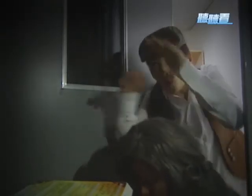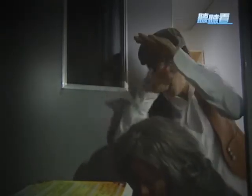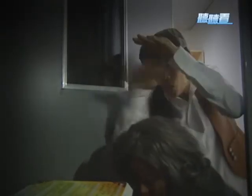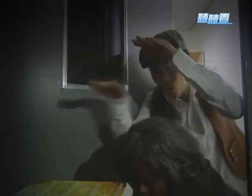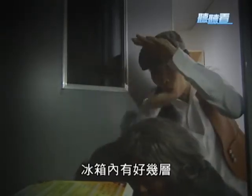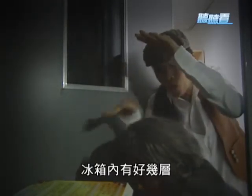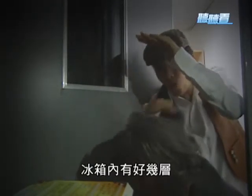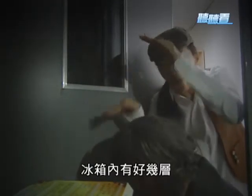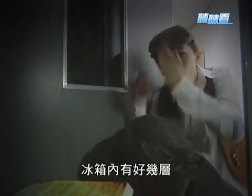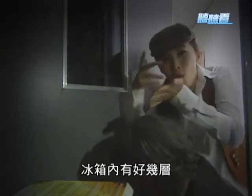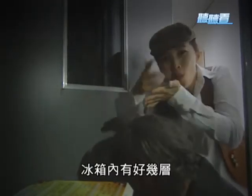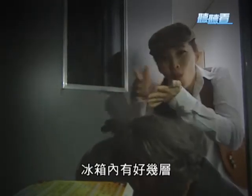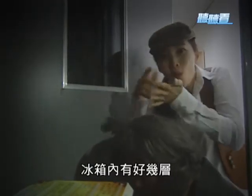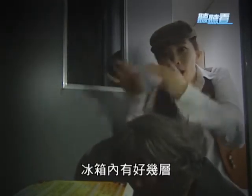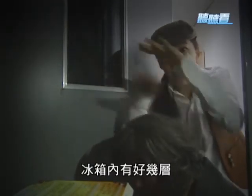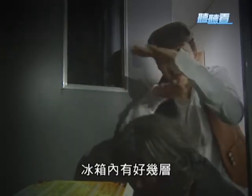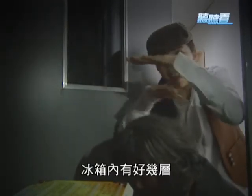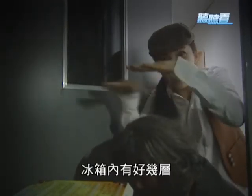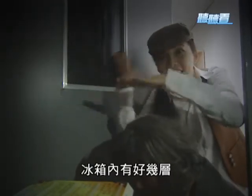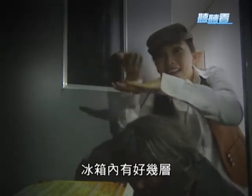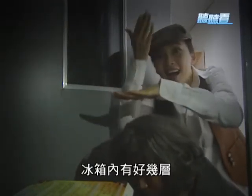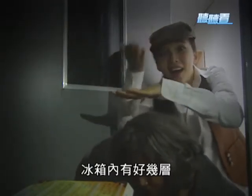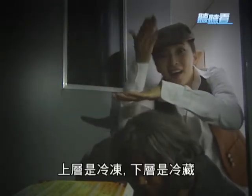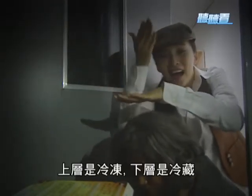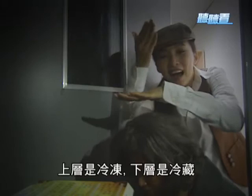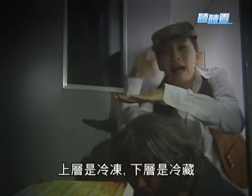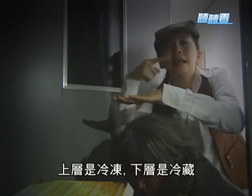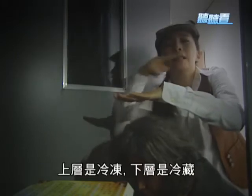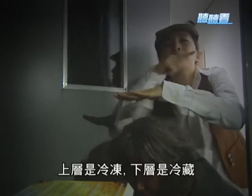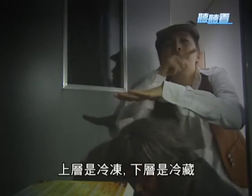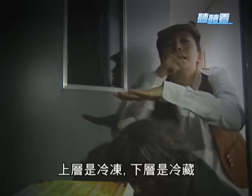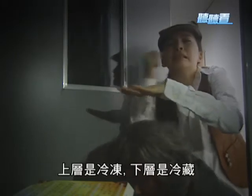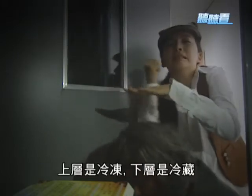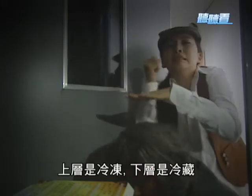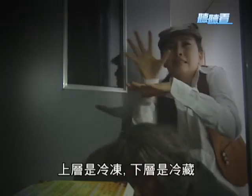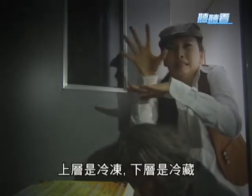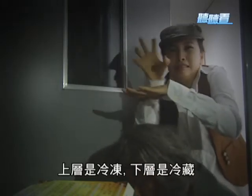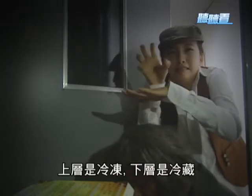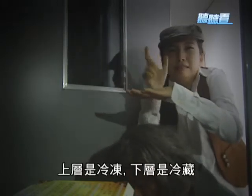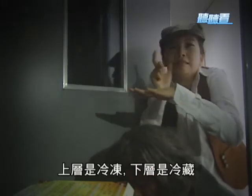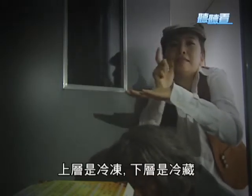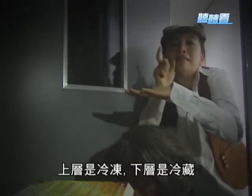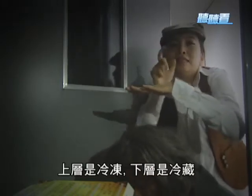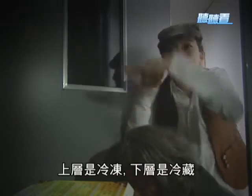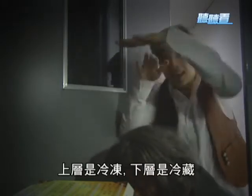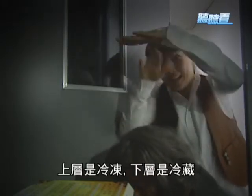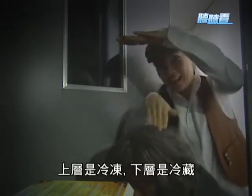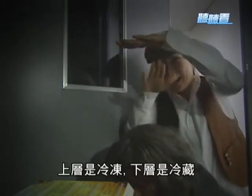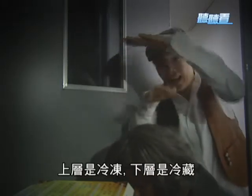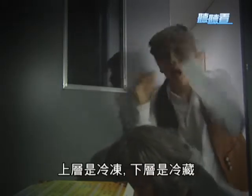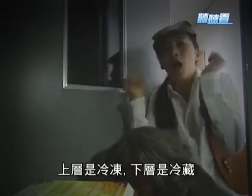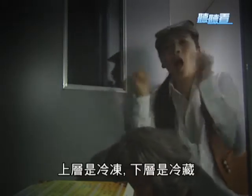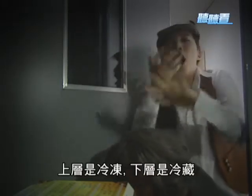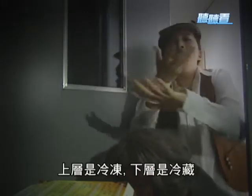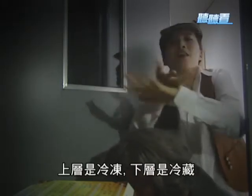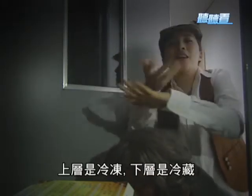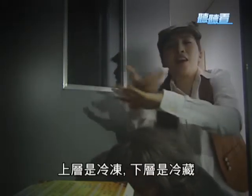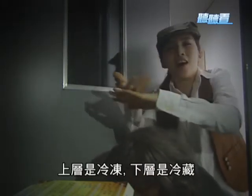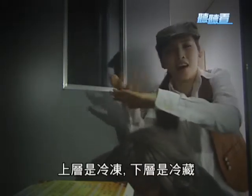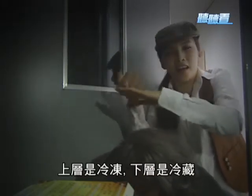冰箱内啊有好几层哎，上层呢是冷冻，下层呢是冷